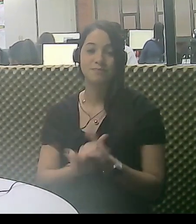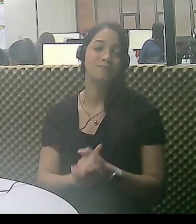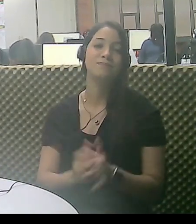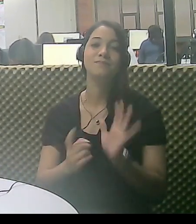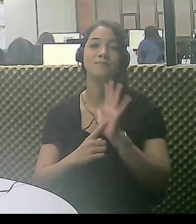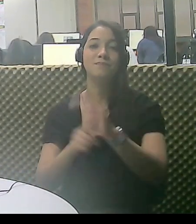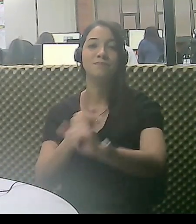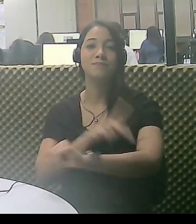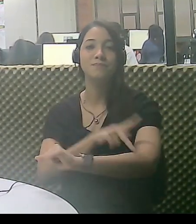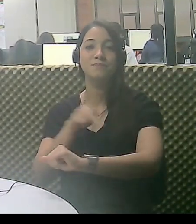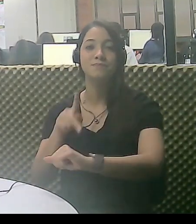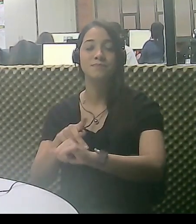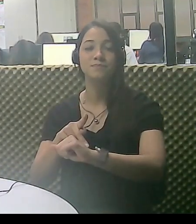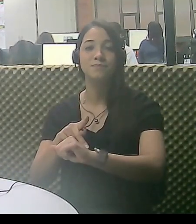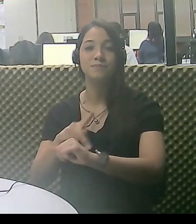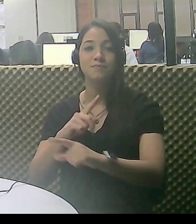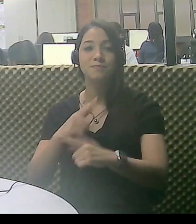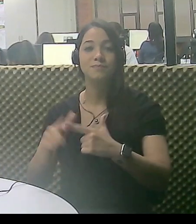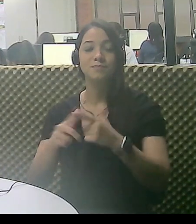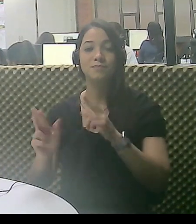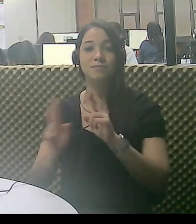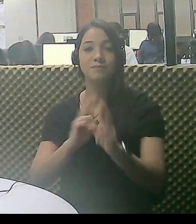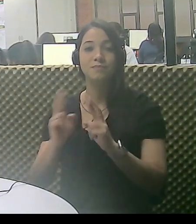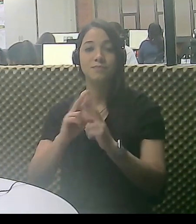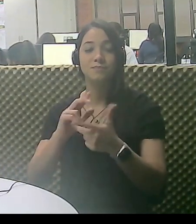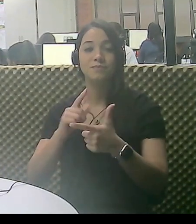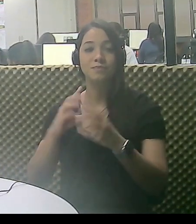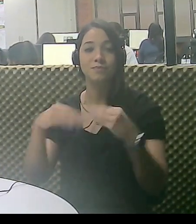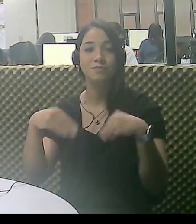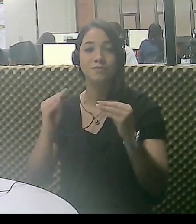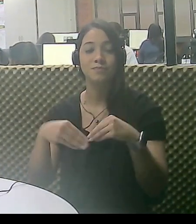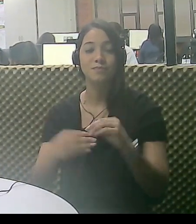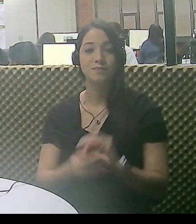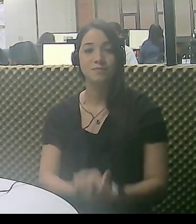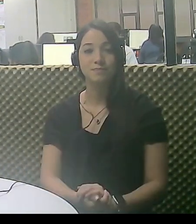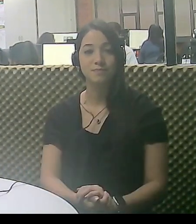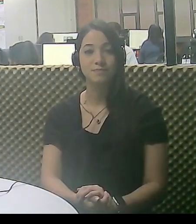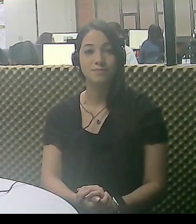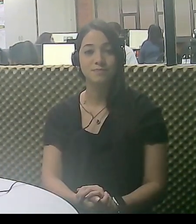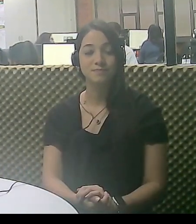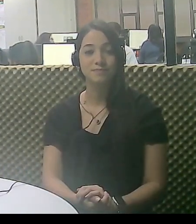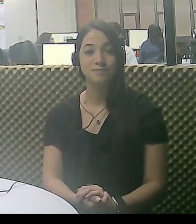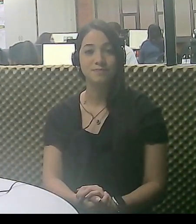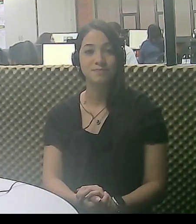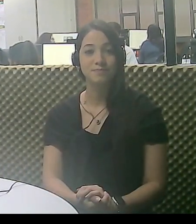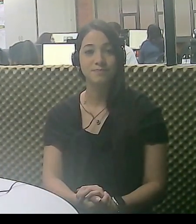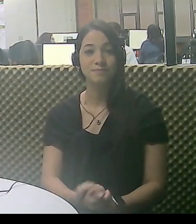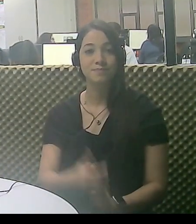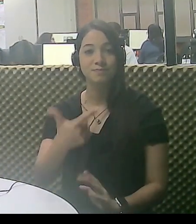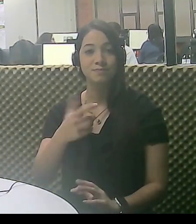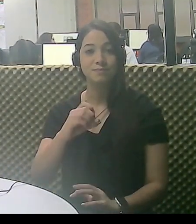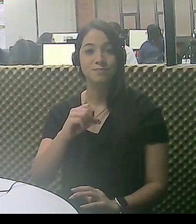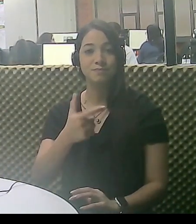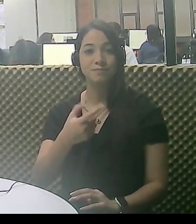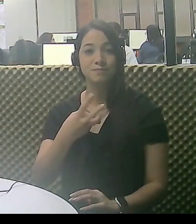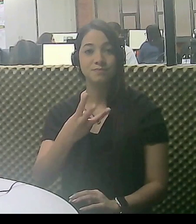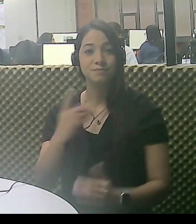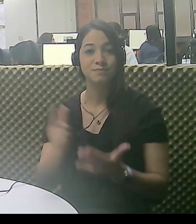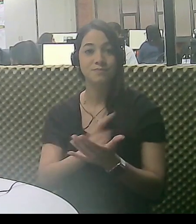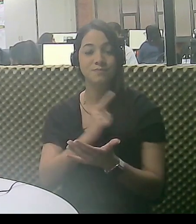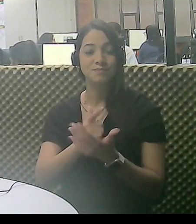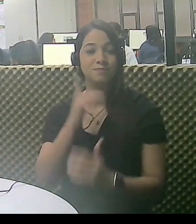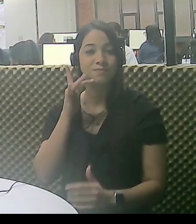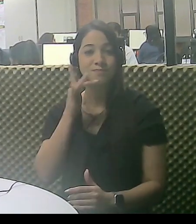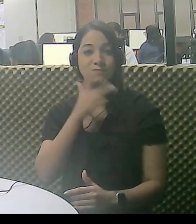Mostra pedagógica aborda soluções para a poluição plástica. E ainda, edição 2023 do e-book